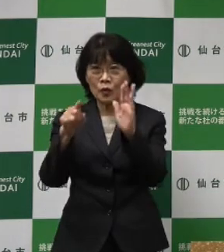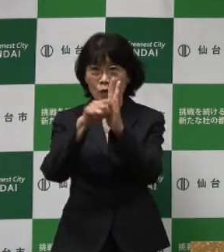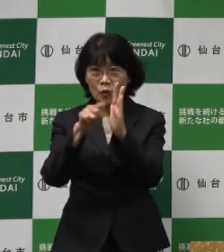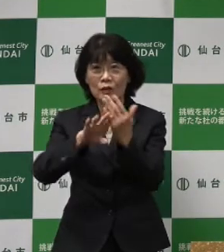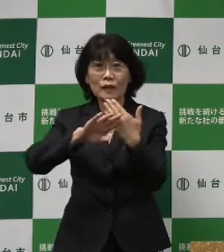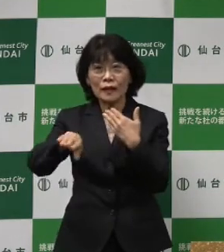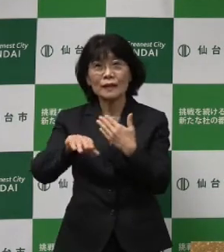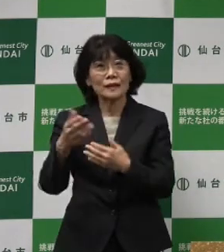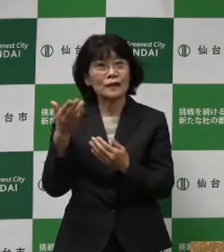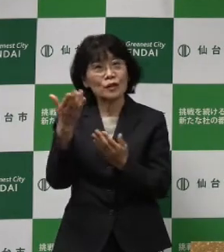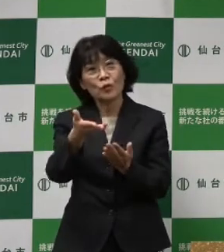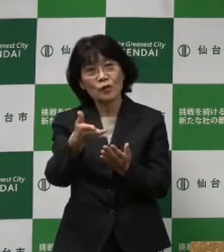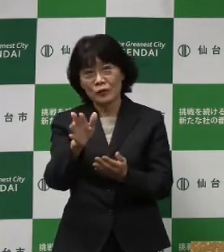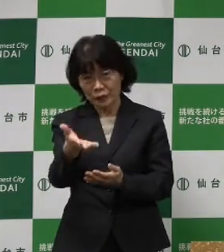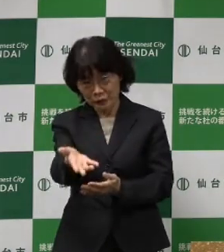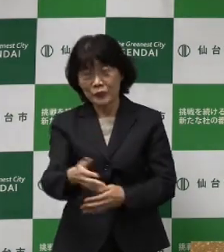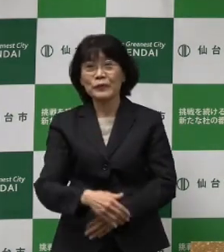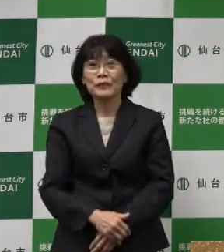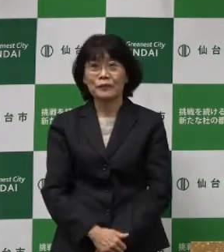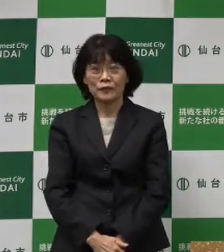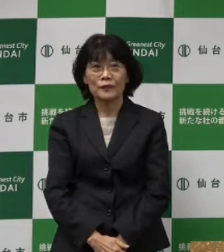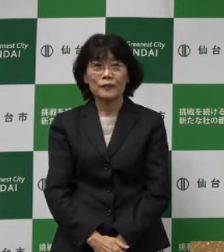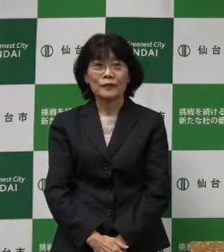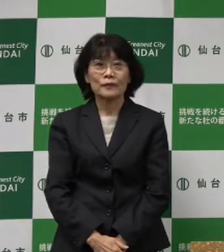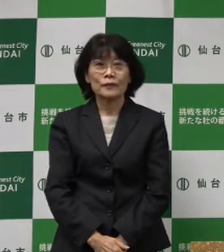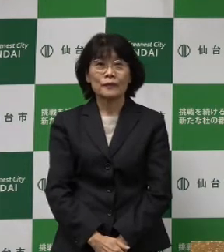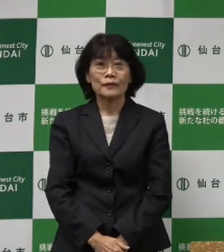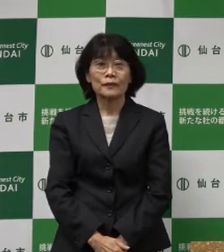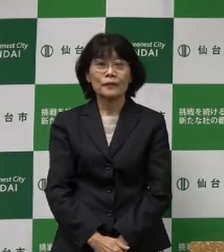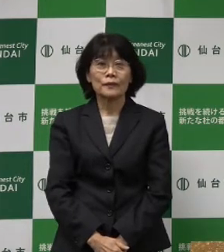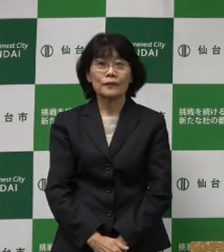ご質問がありましたらお願いをいたします。